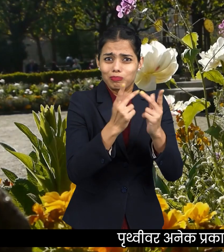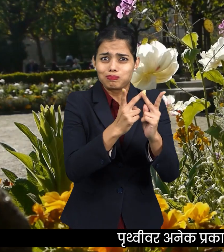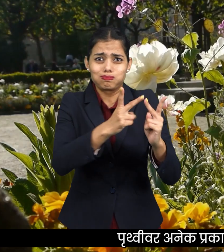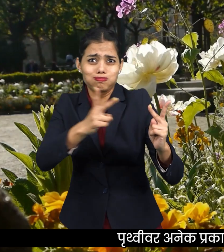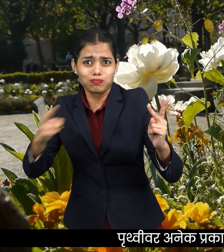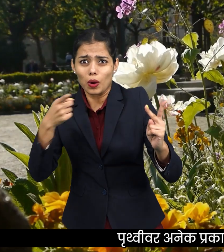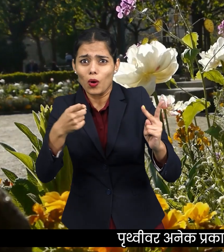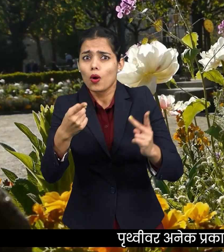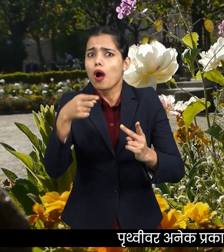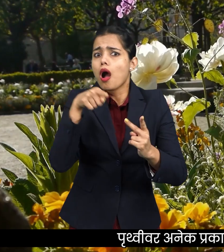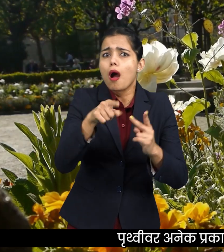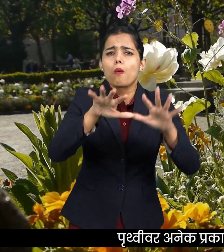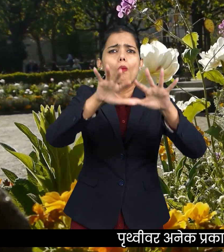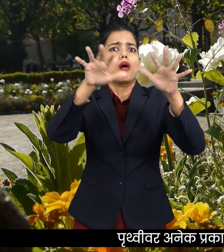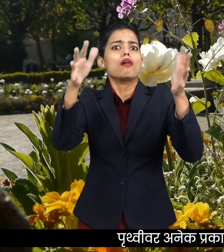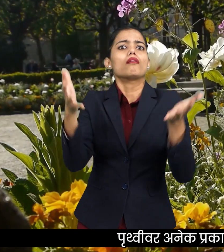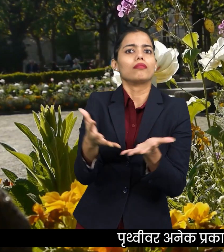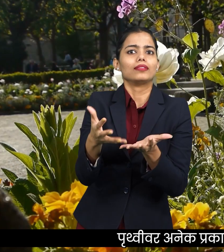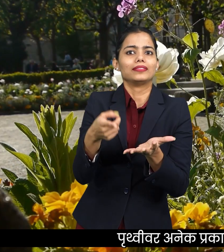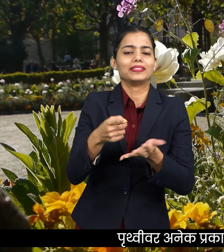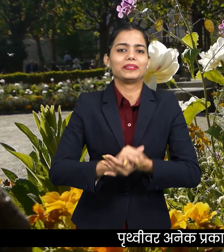पृथ्वीवर अनेक प्रकारच्या वनस्पती आढळतात.